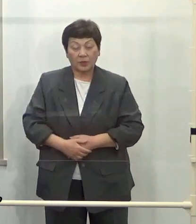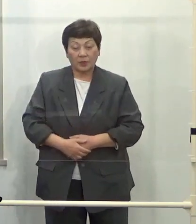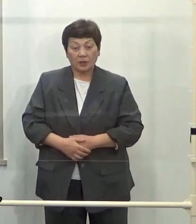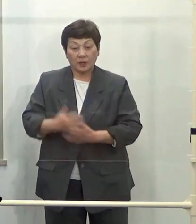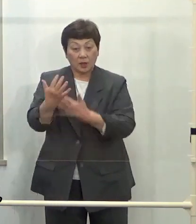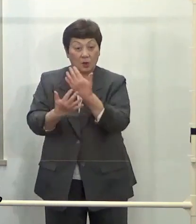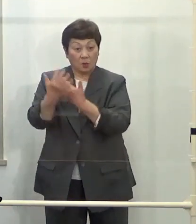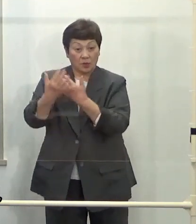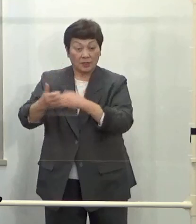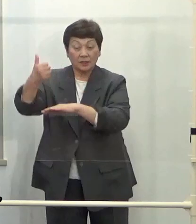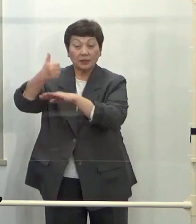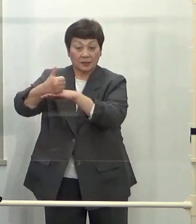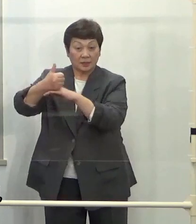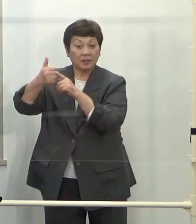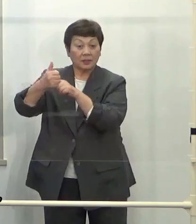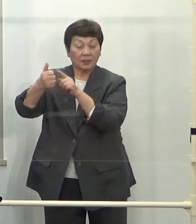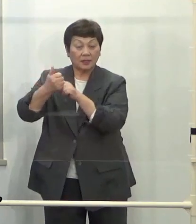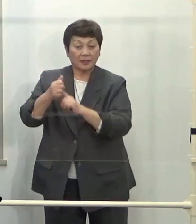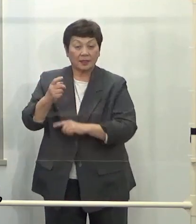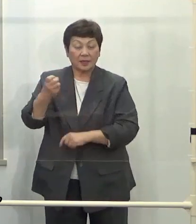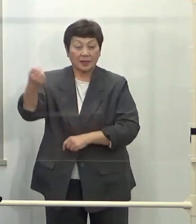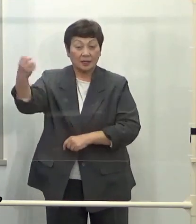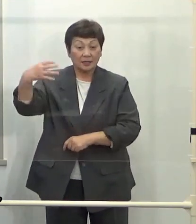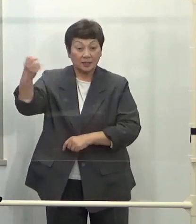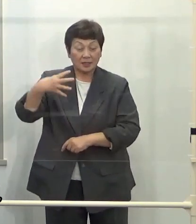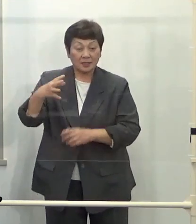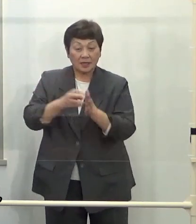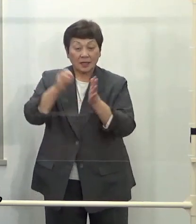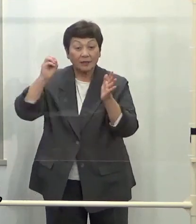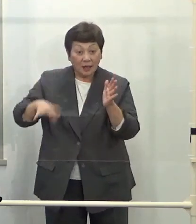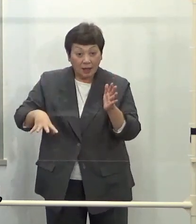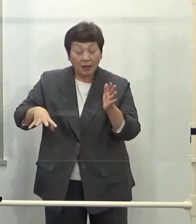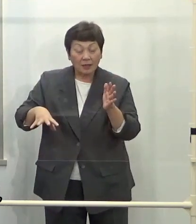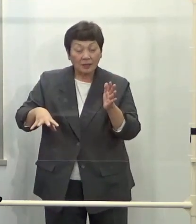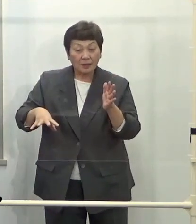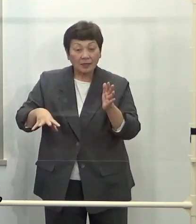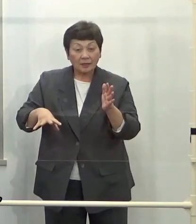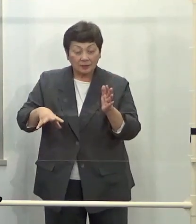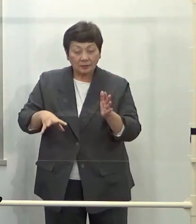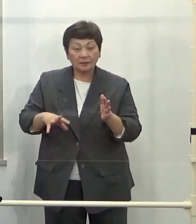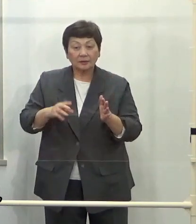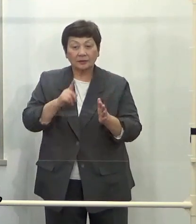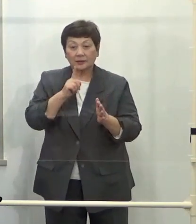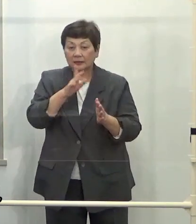森氏自身が発言を撤回されてですね、